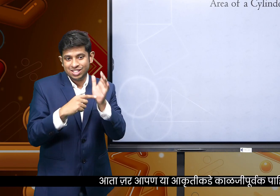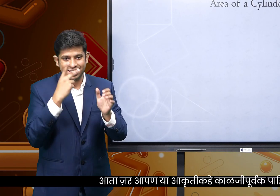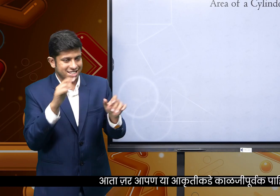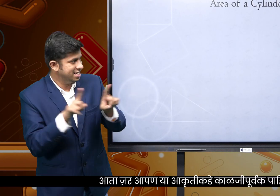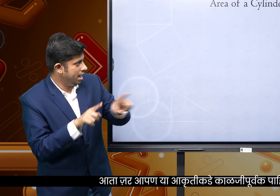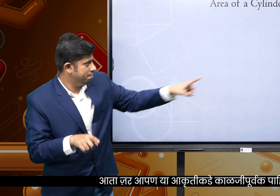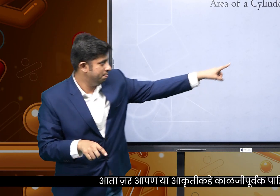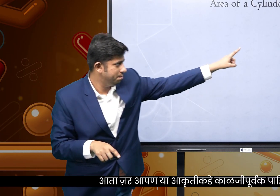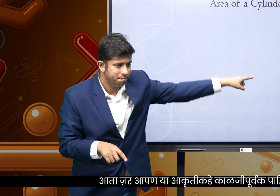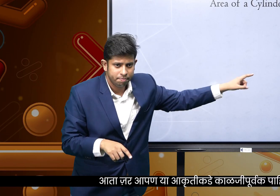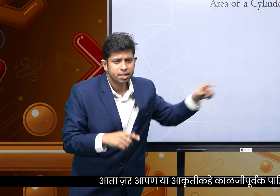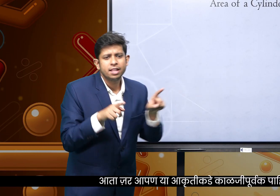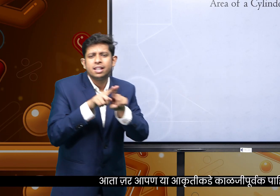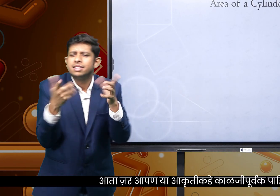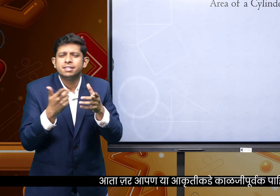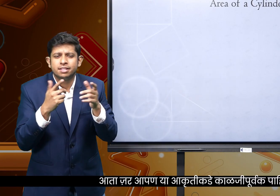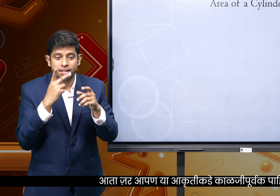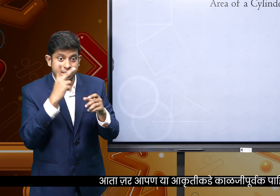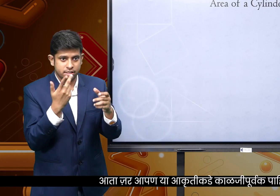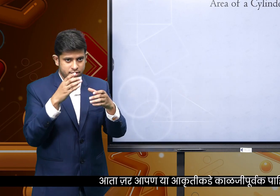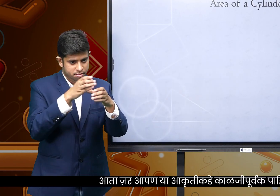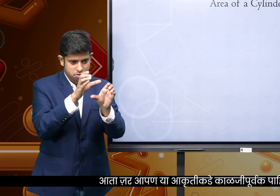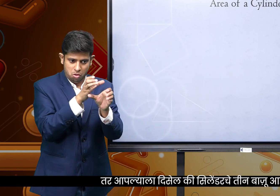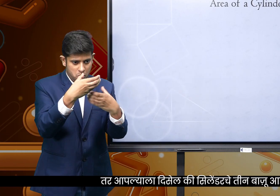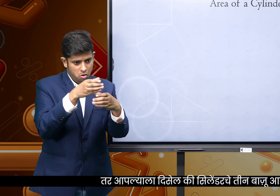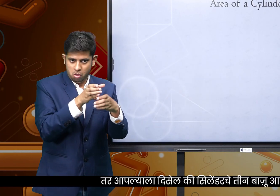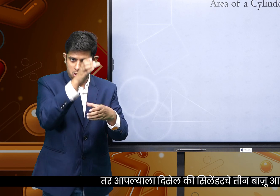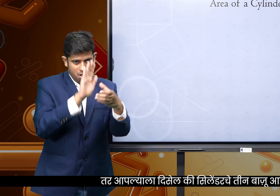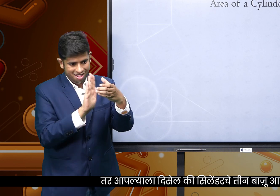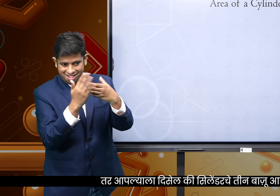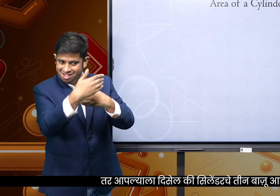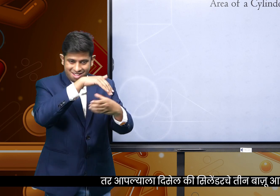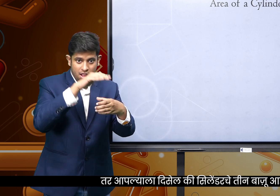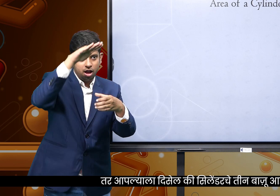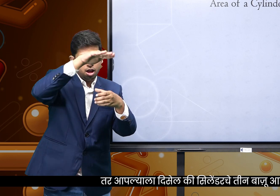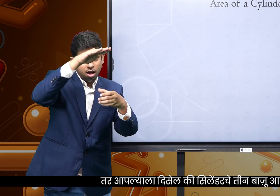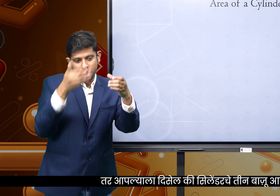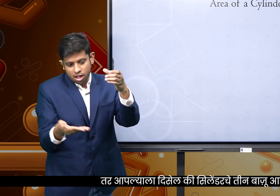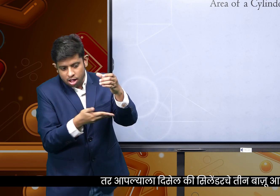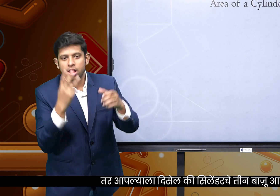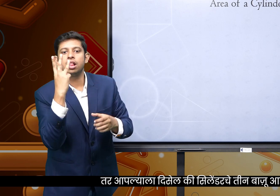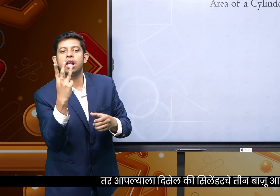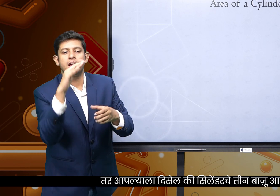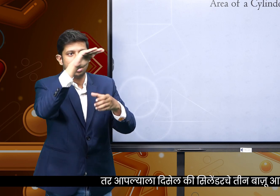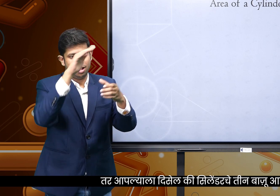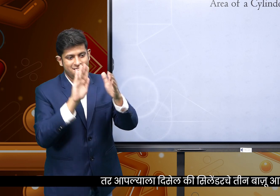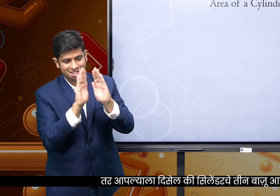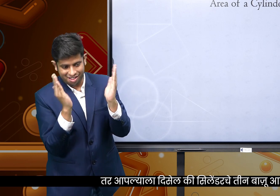आता जर आपण या आकृतीकडे काळजीपूर्वक पाहिले तर आपल्याला दिसेल की सिलेंडरच्या 3 बाजू आहेत,